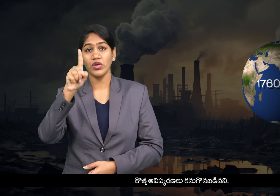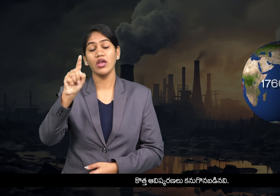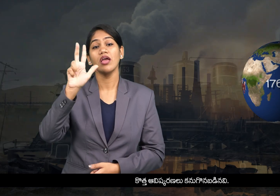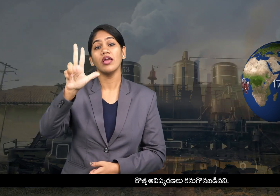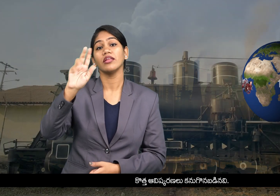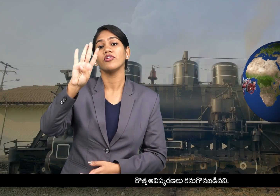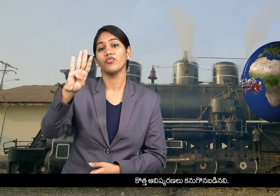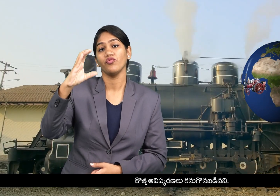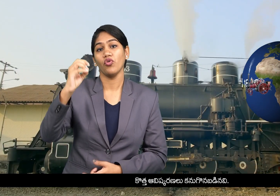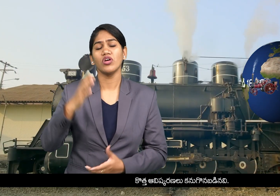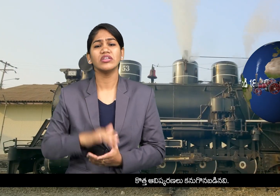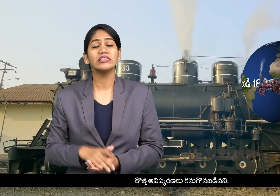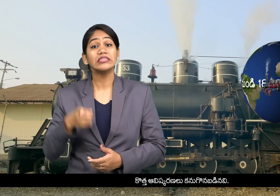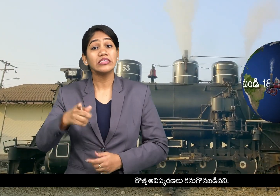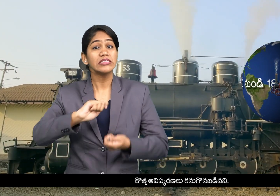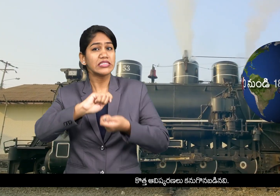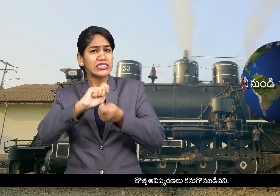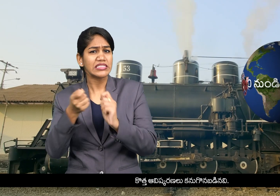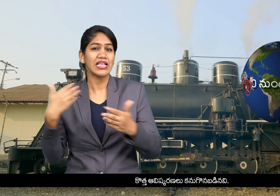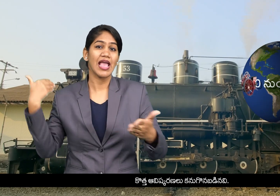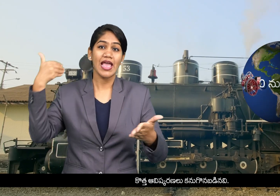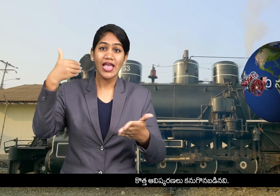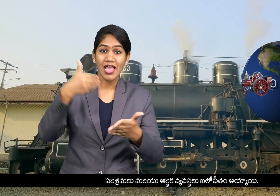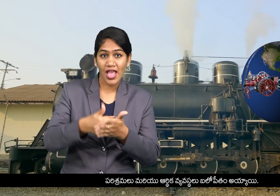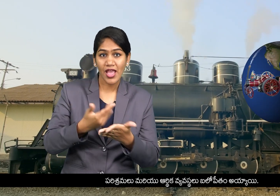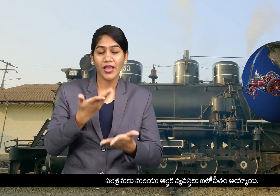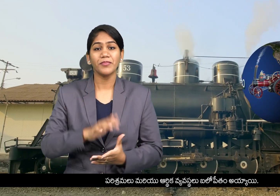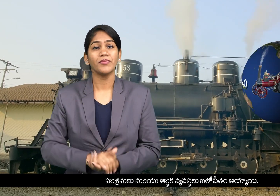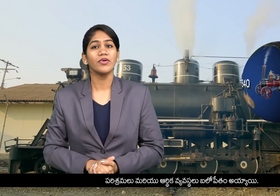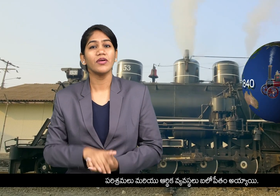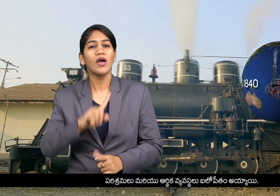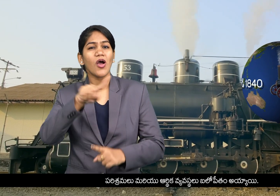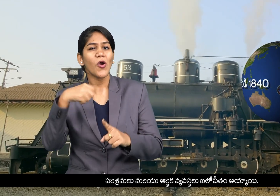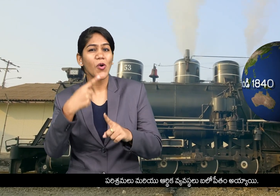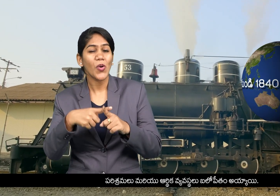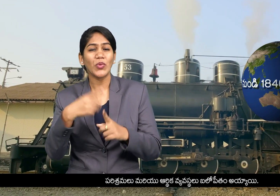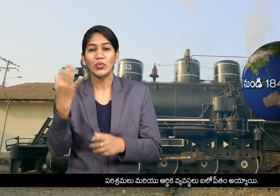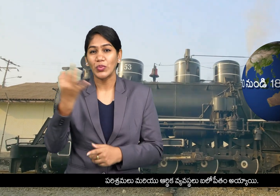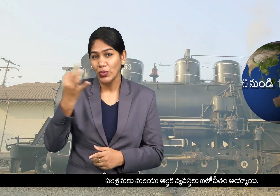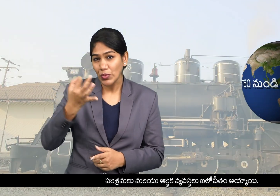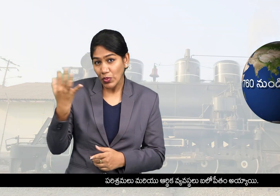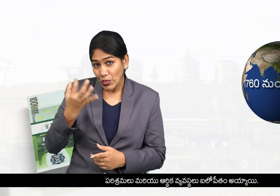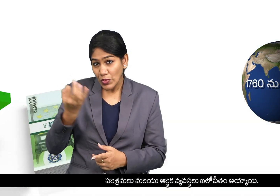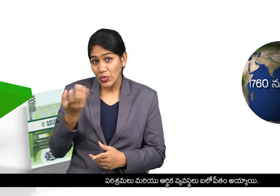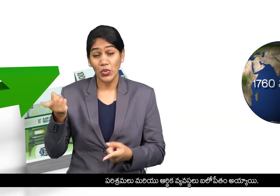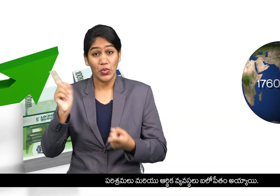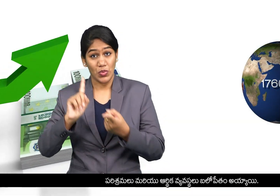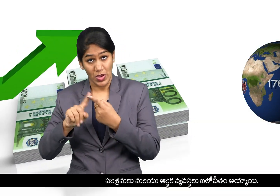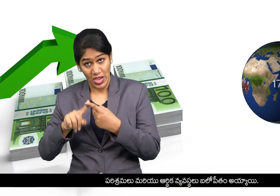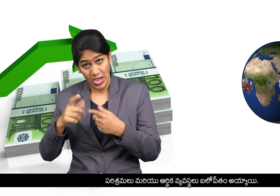కొత్త ఆవిష్కరణలు కనుగొనబడినవి. పరిశ్రమలు మరియు ఆర్థిక వ్యవస్థలు బలోపేతం అయ్యాయి.